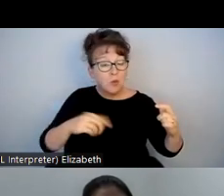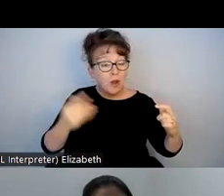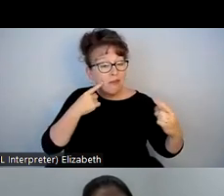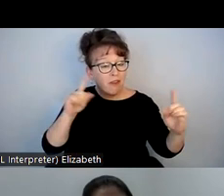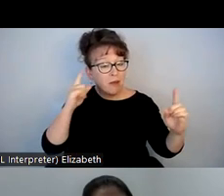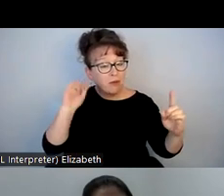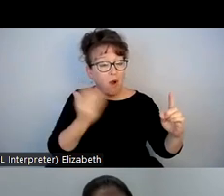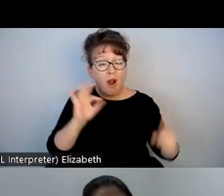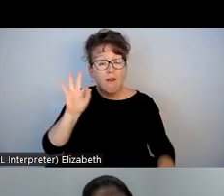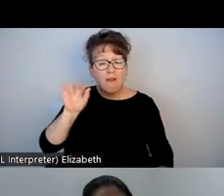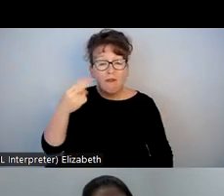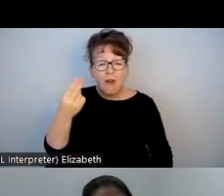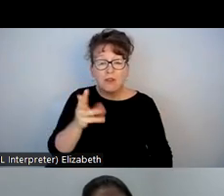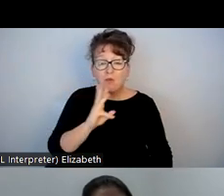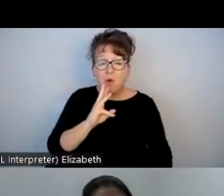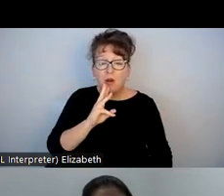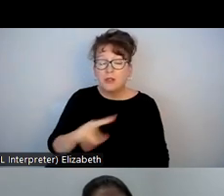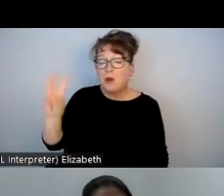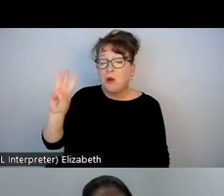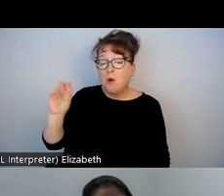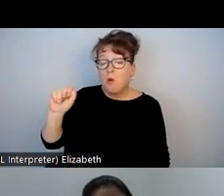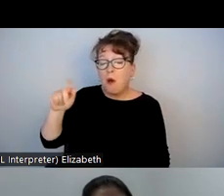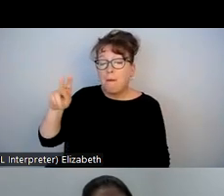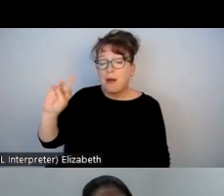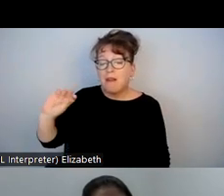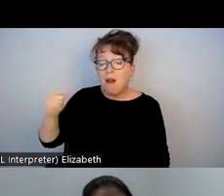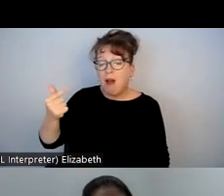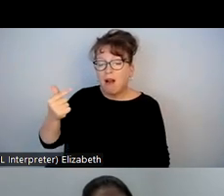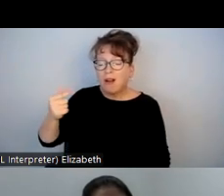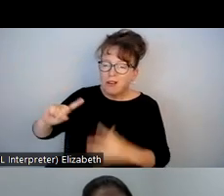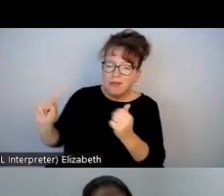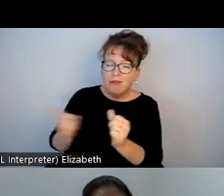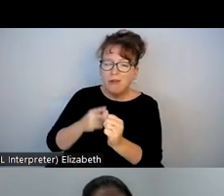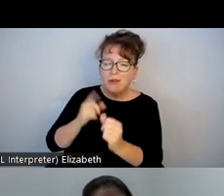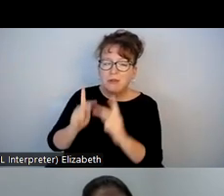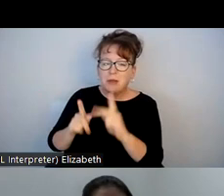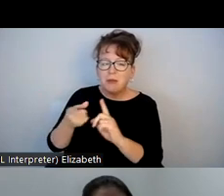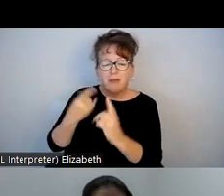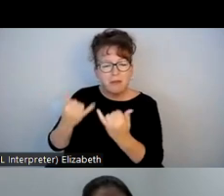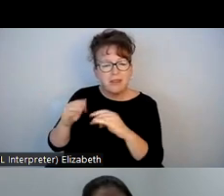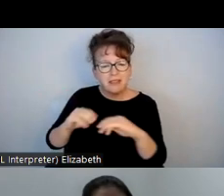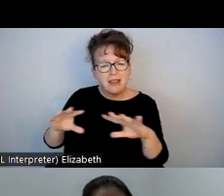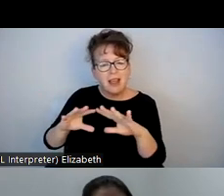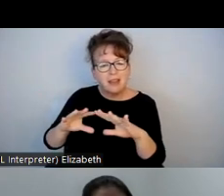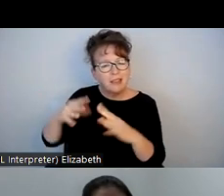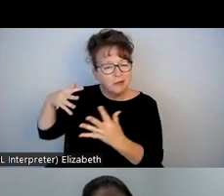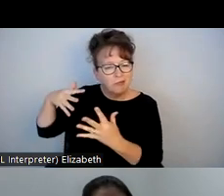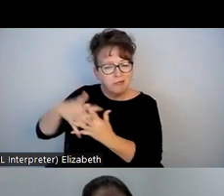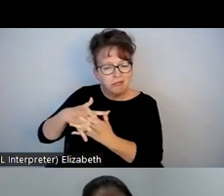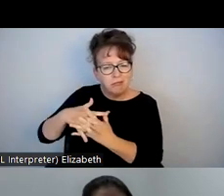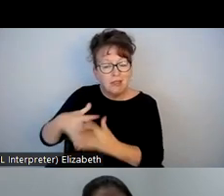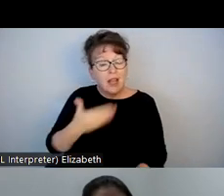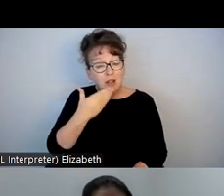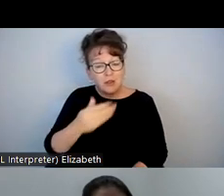el cuerpo de agua más grande aquí en kep cod y nuestras nuestra gente es las